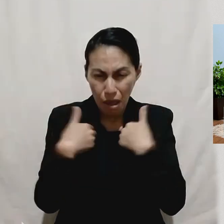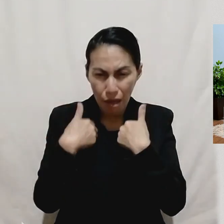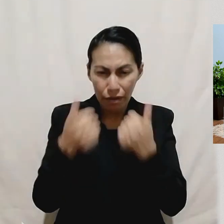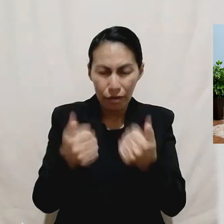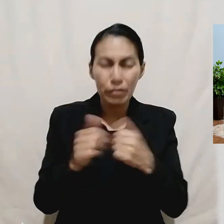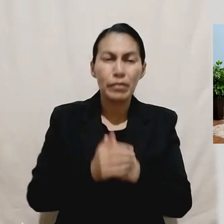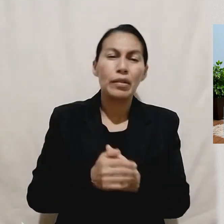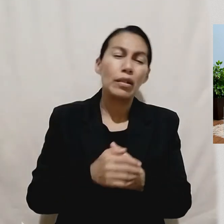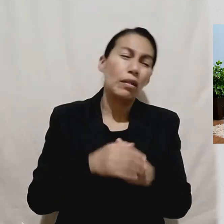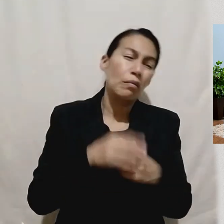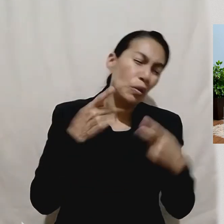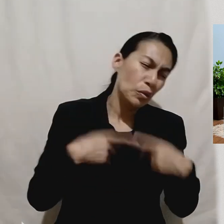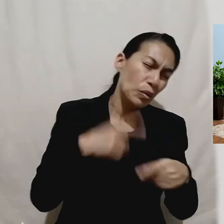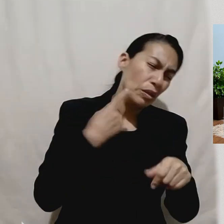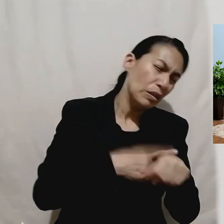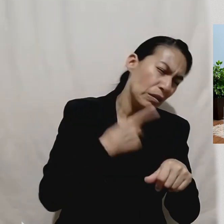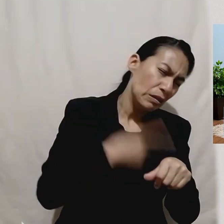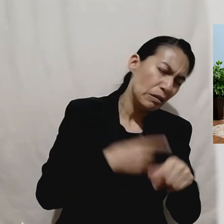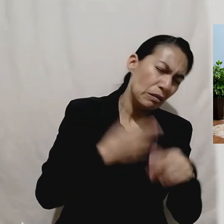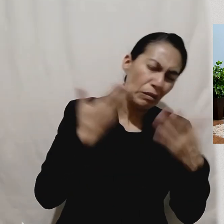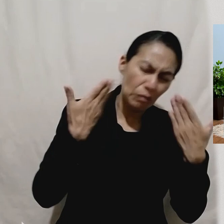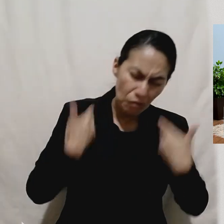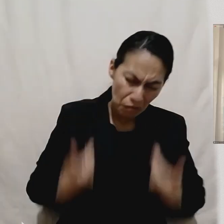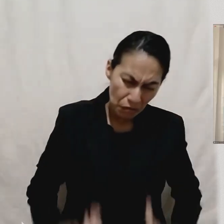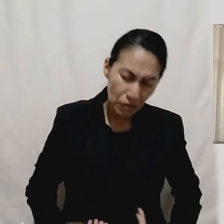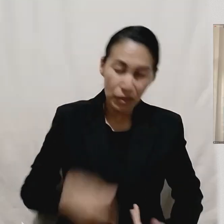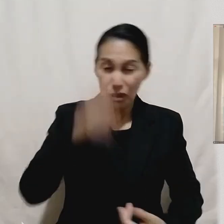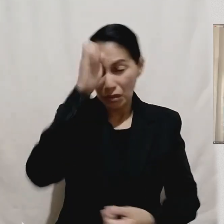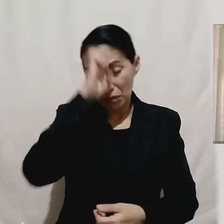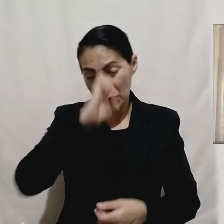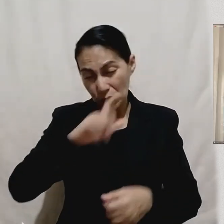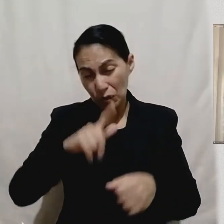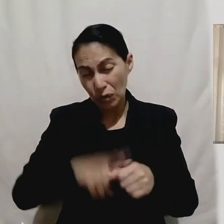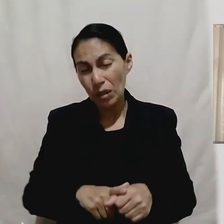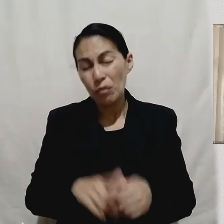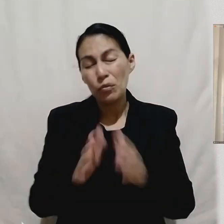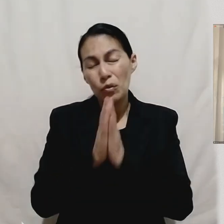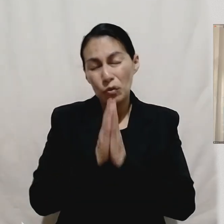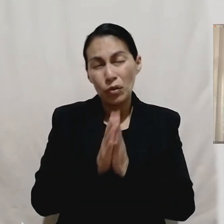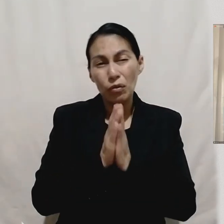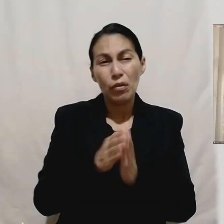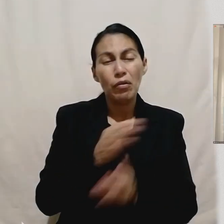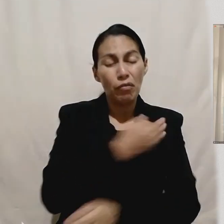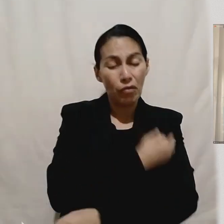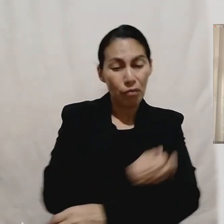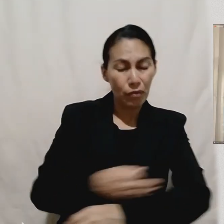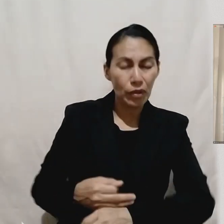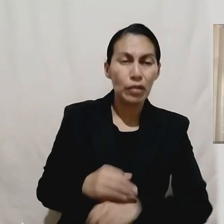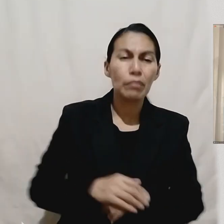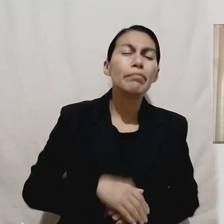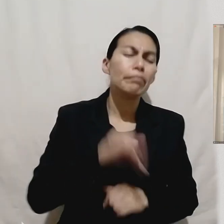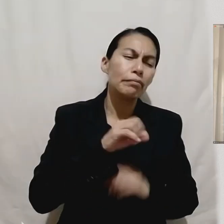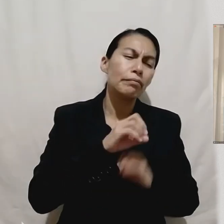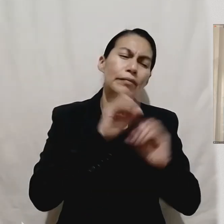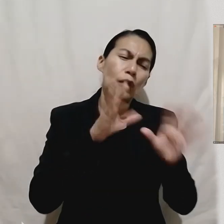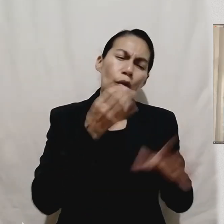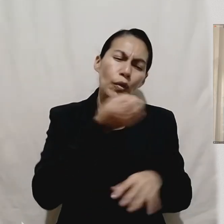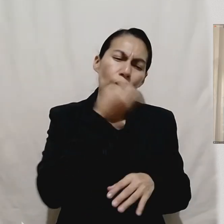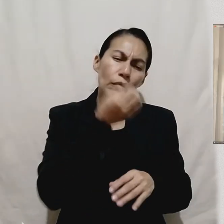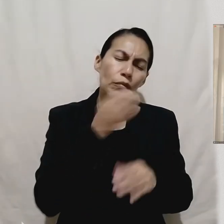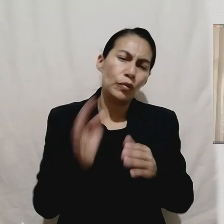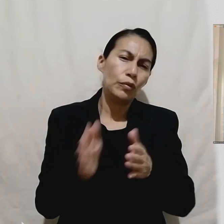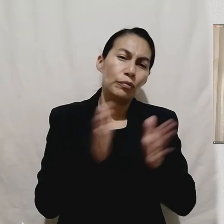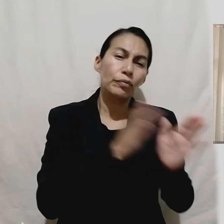como espiritual y por toda mi familia Aurora estaremos orando sin duda Marisela Márquez